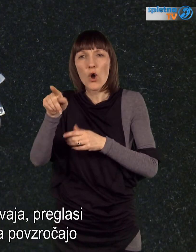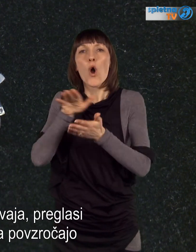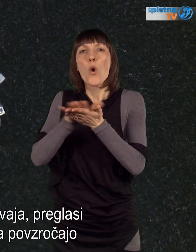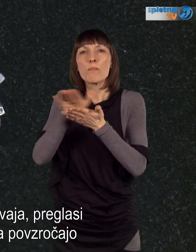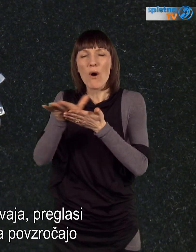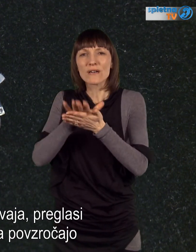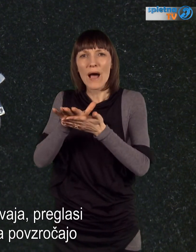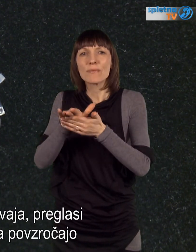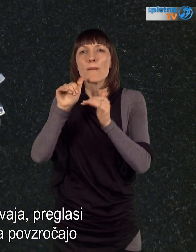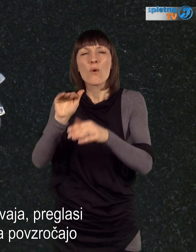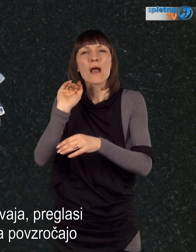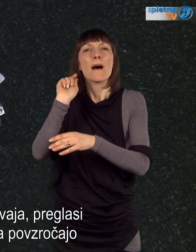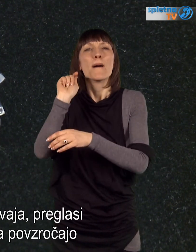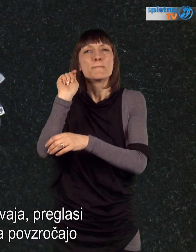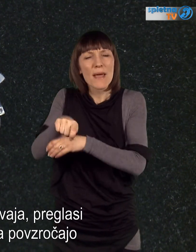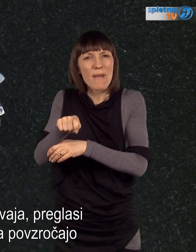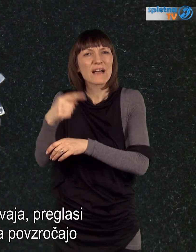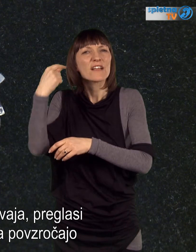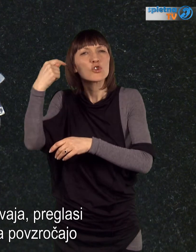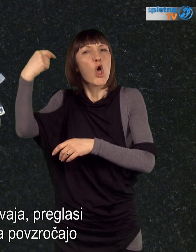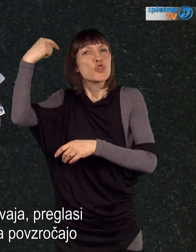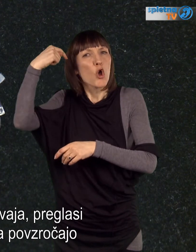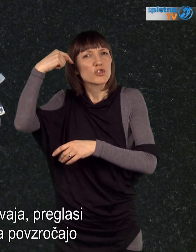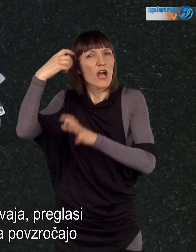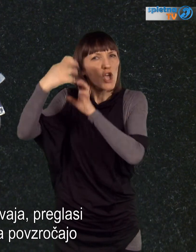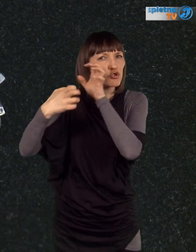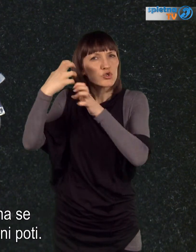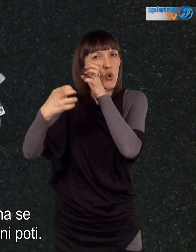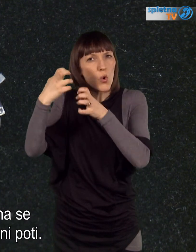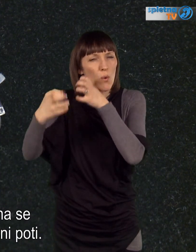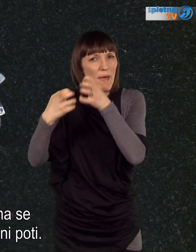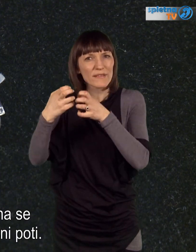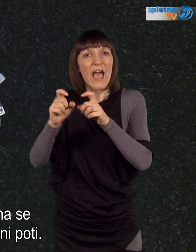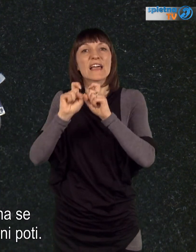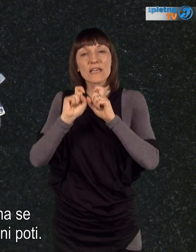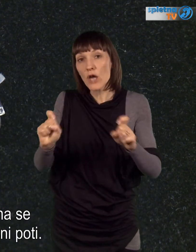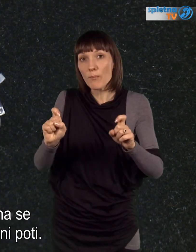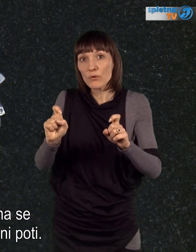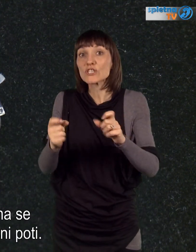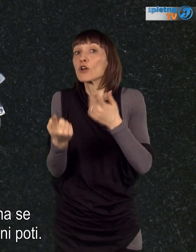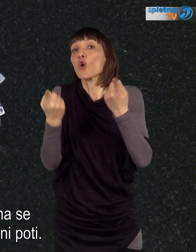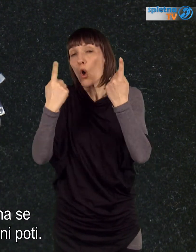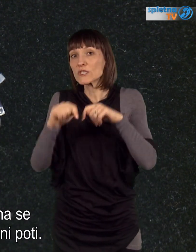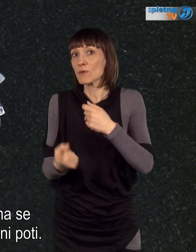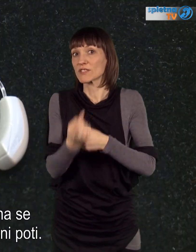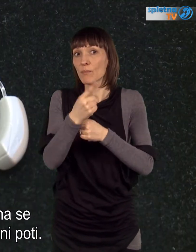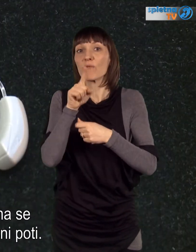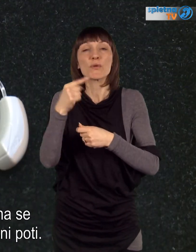prihaja, preglasi to notranje šumenje, ki ga povzročajo možgani oziroma ki se pojavljajo na tej slušni